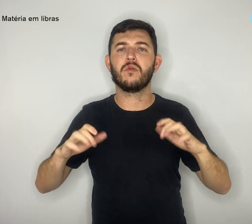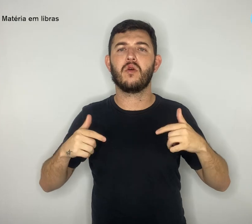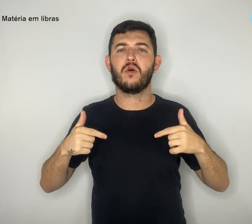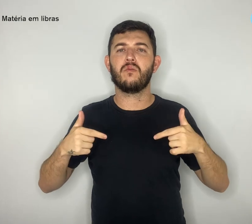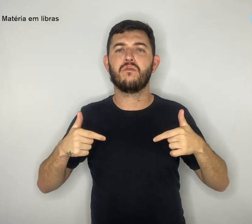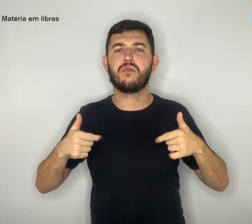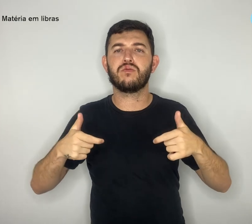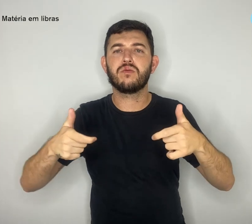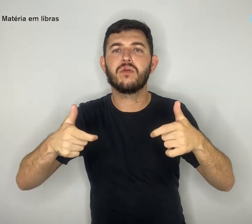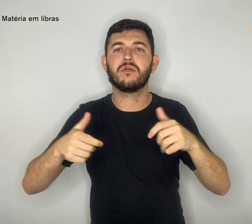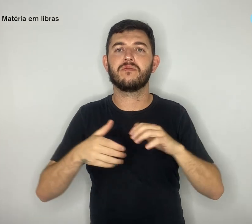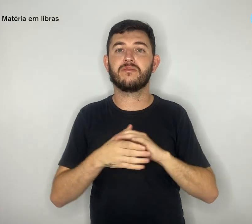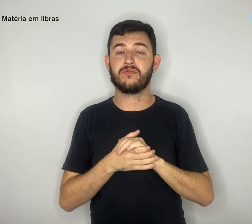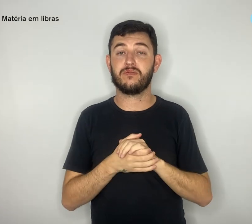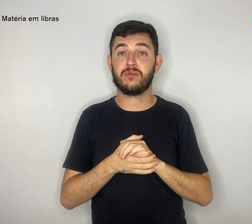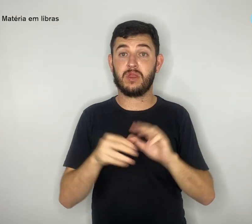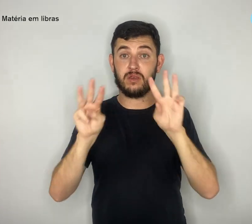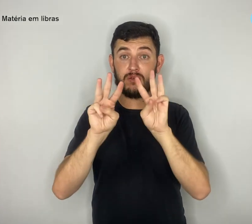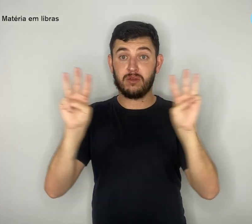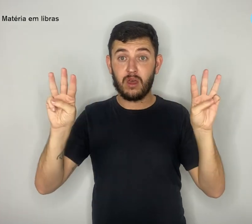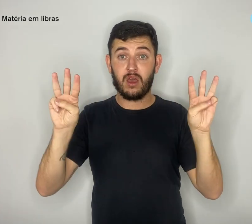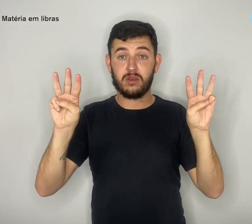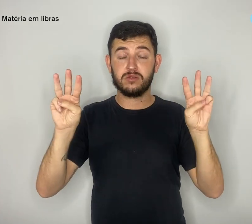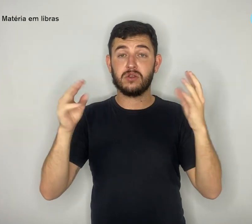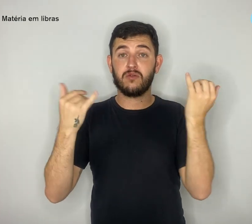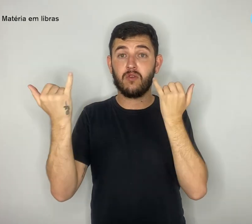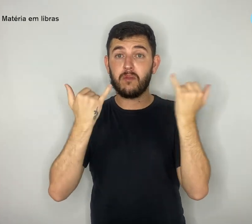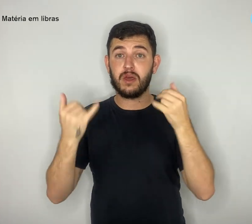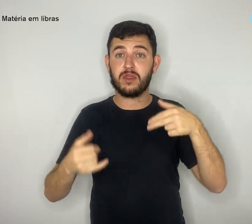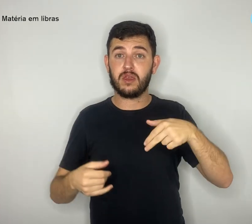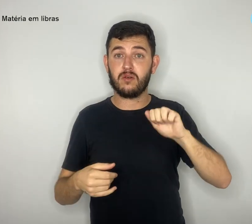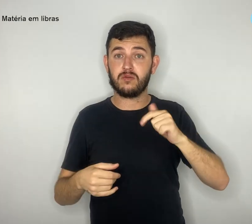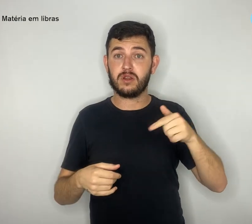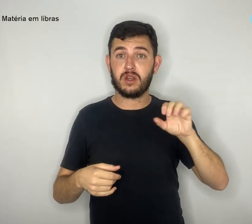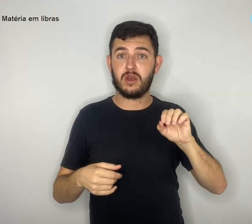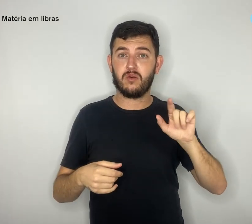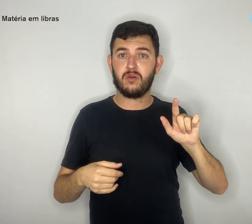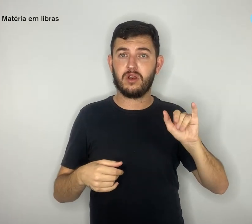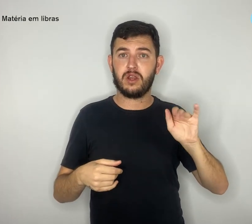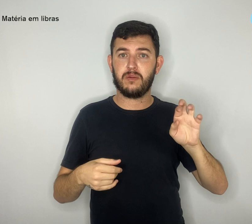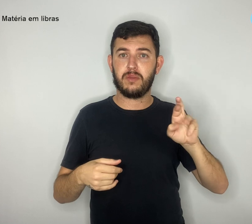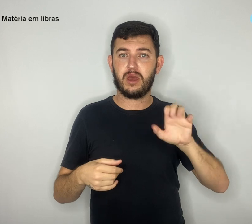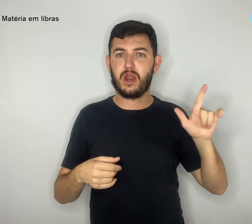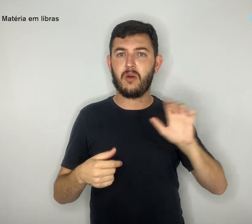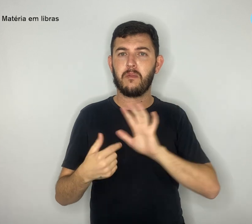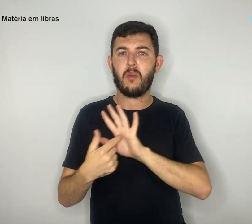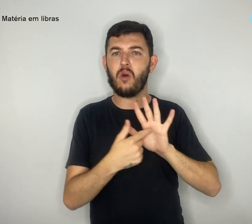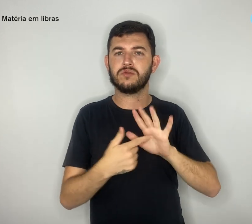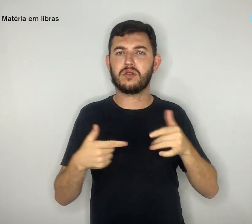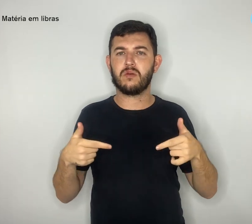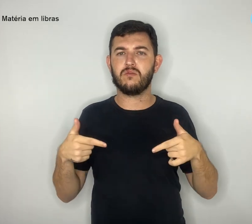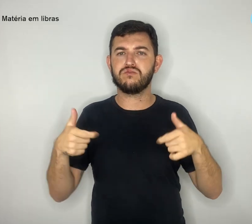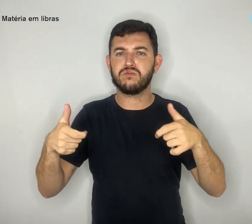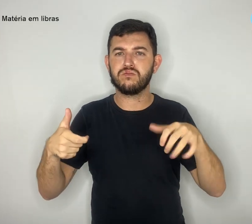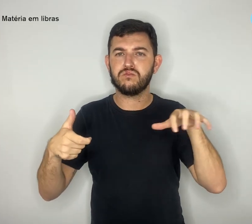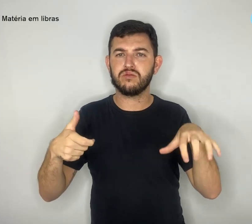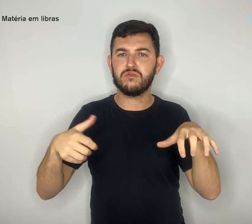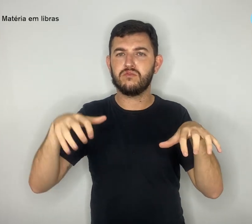notícias não liberais que mostram todos os lados do conflito e há muita obra literária sobre a